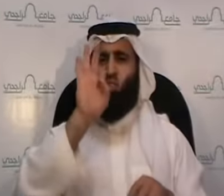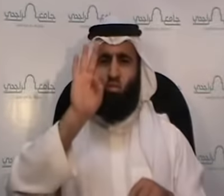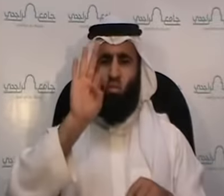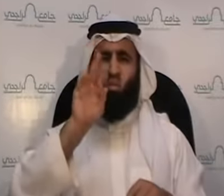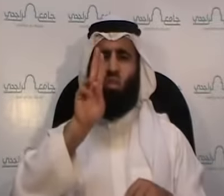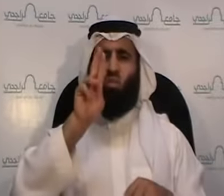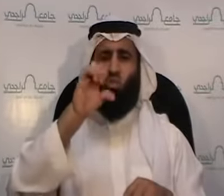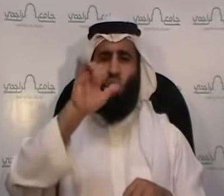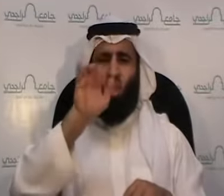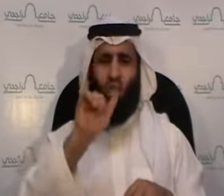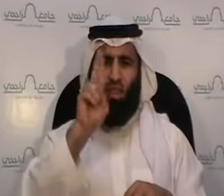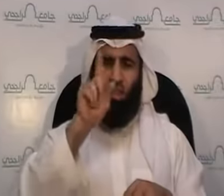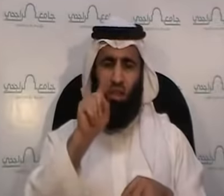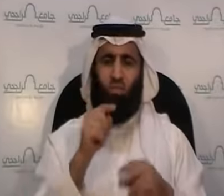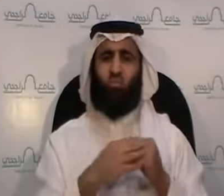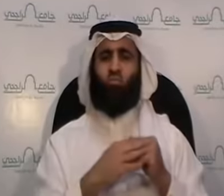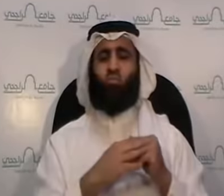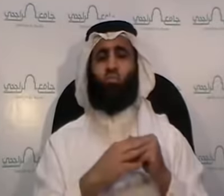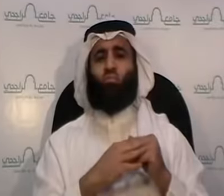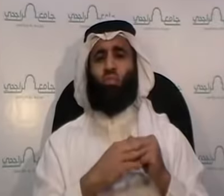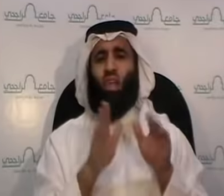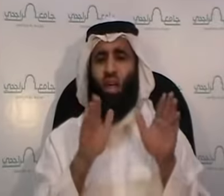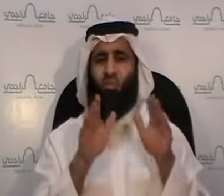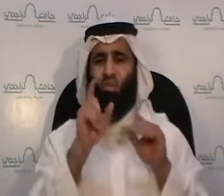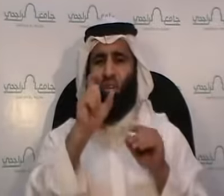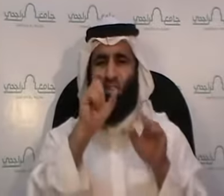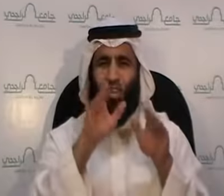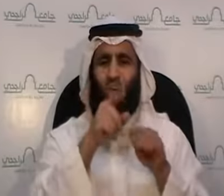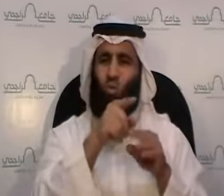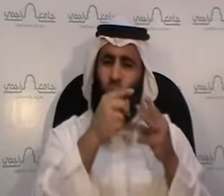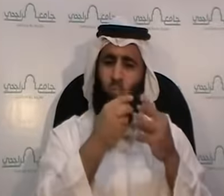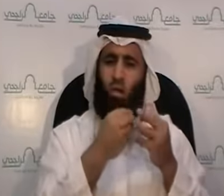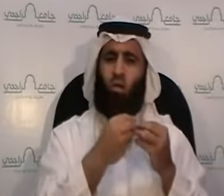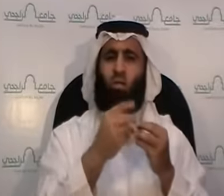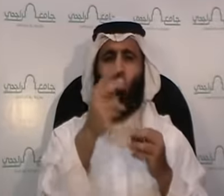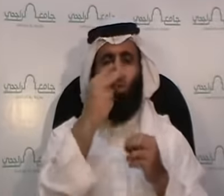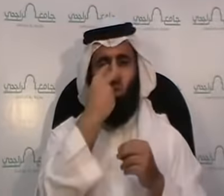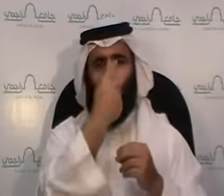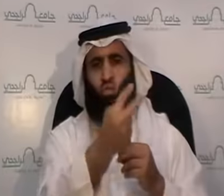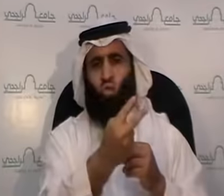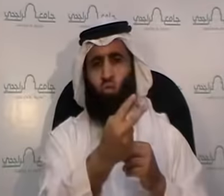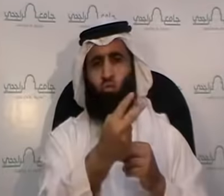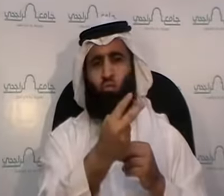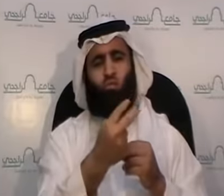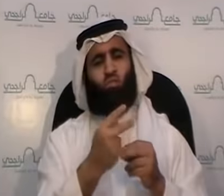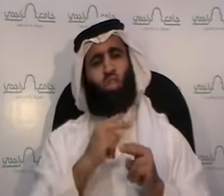والوسائل، ترى ماذا؟ ينقلب إليك البصر بصورة